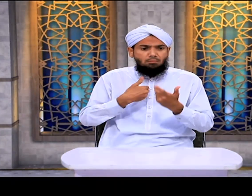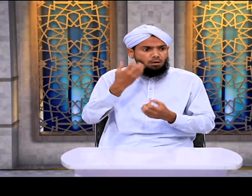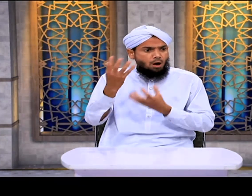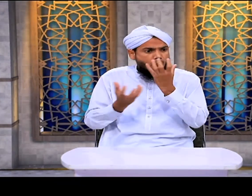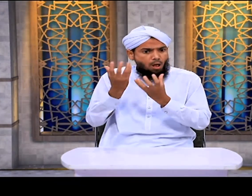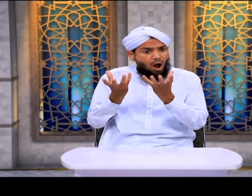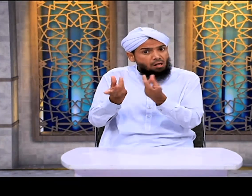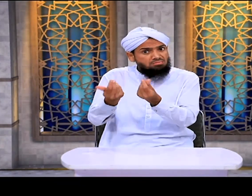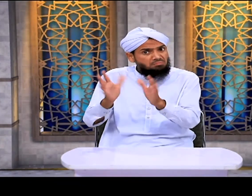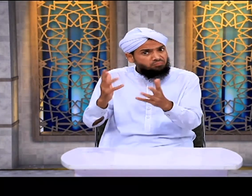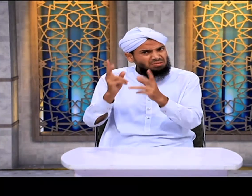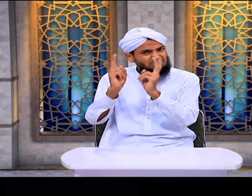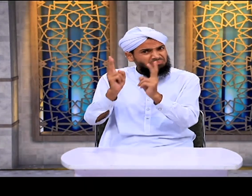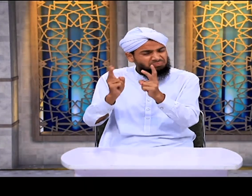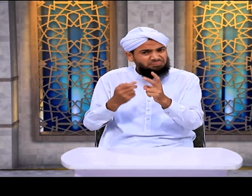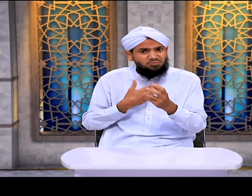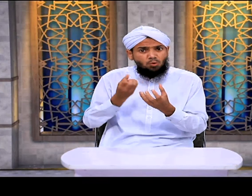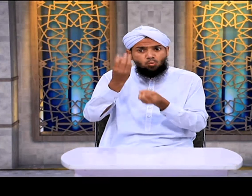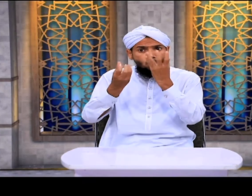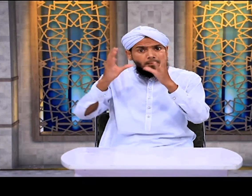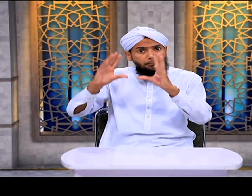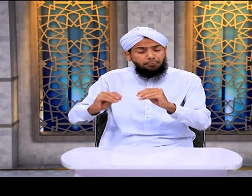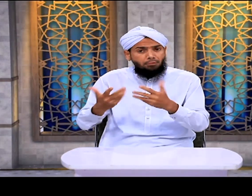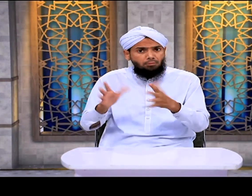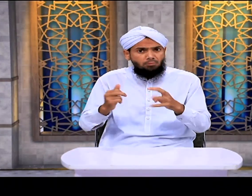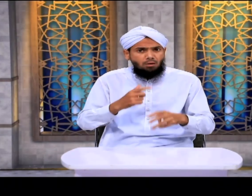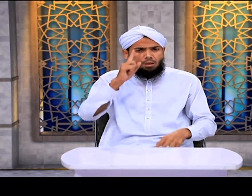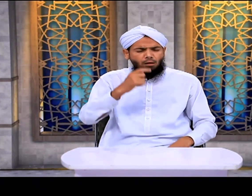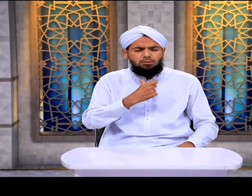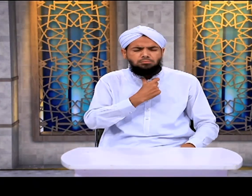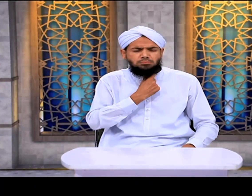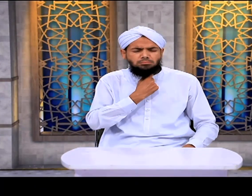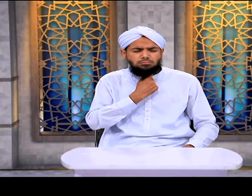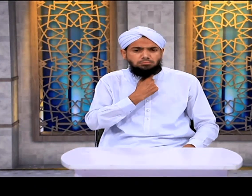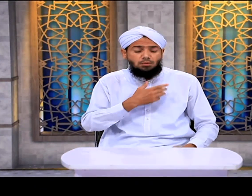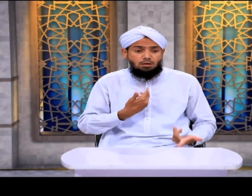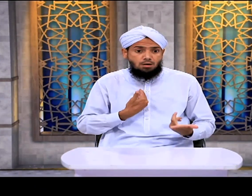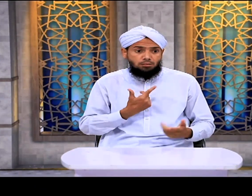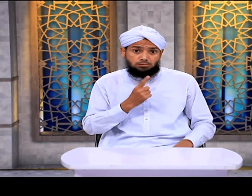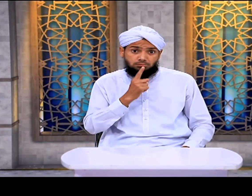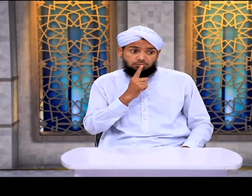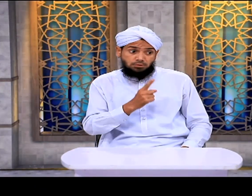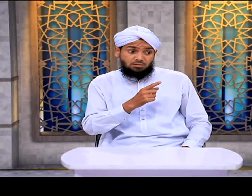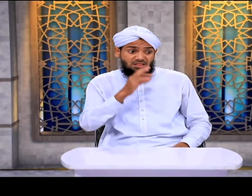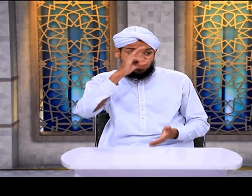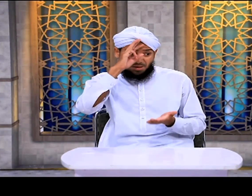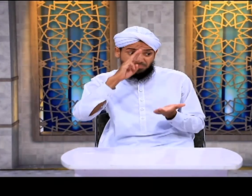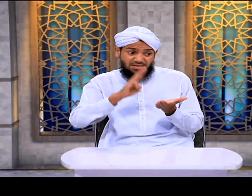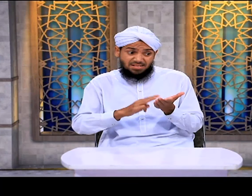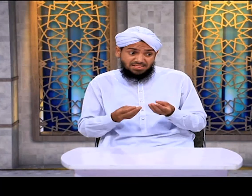ہے، نہ ہی اس کے شعلے بجھتے ہیں۔ اس ذات کی قسم جس نے آپ کو سچا نبی بنا کر بھیجا، اگر سوئی کے